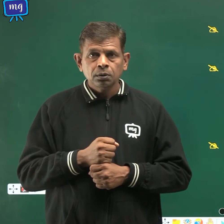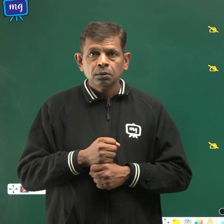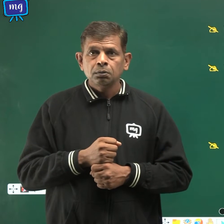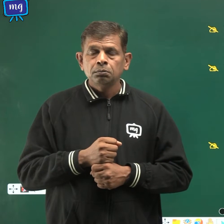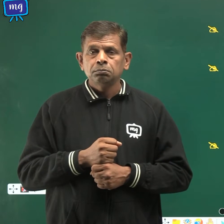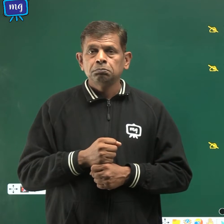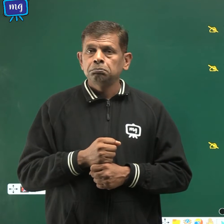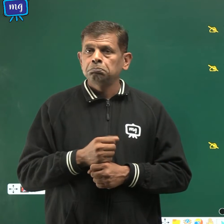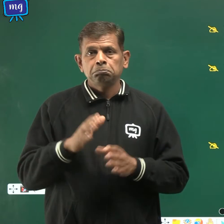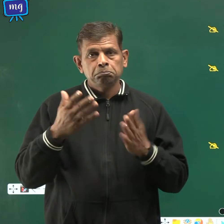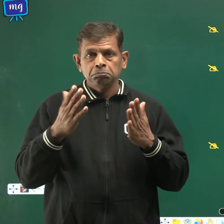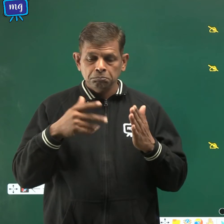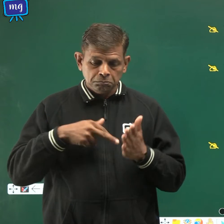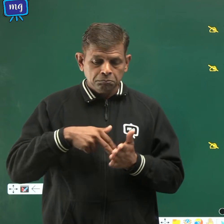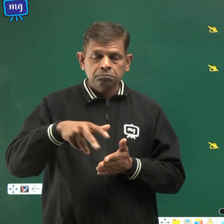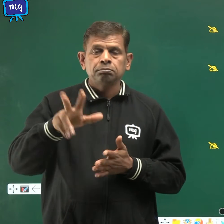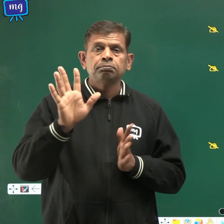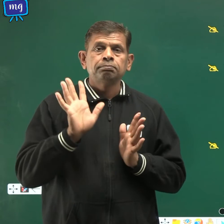नहीं चलना चाहिए।